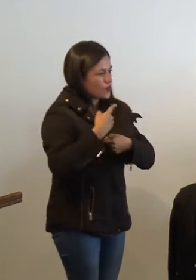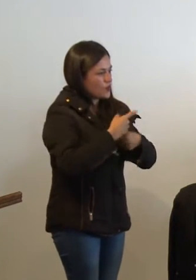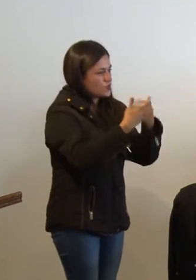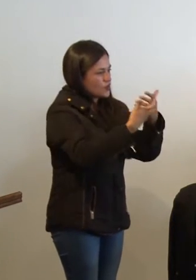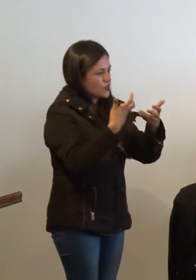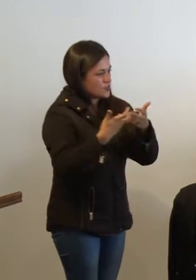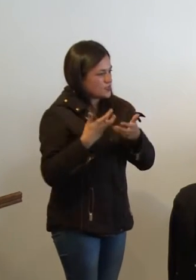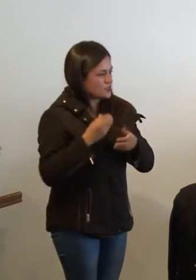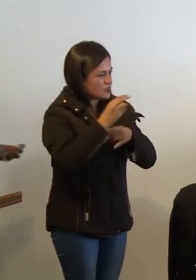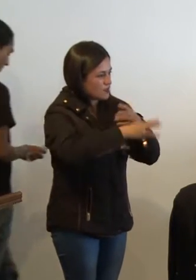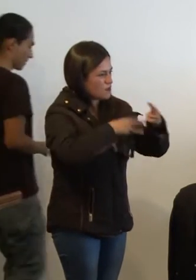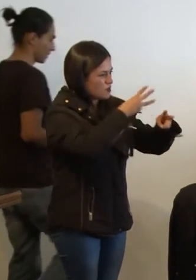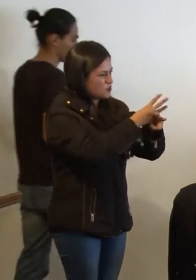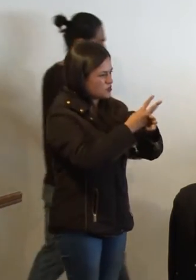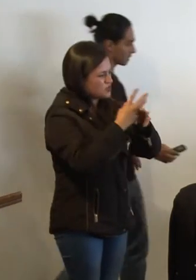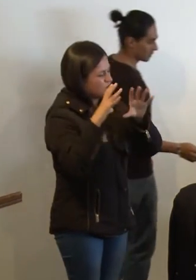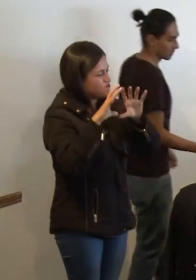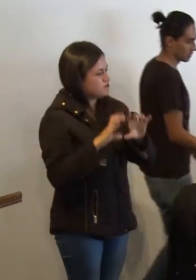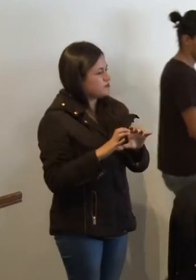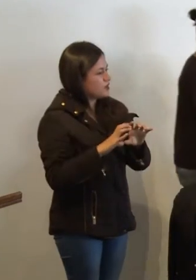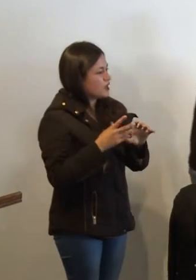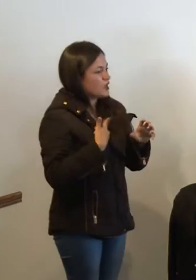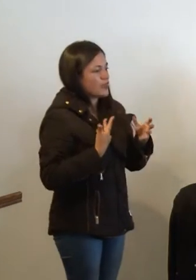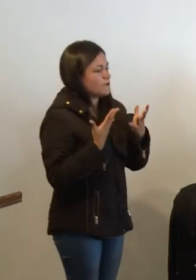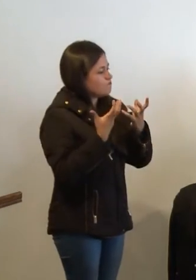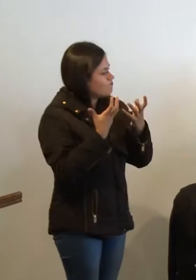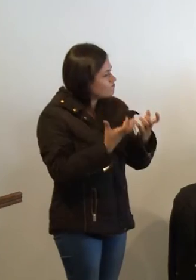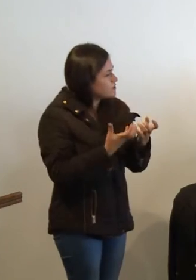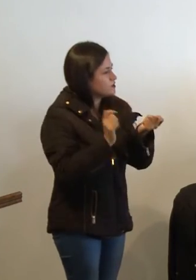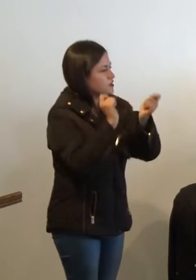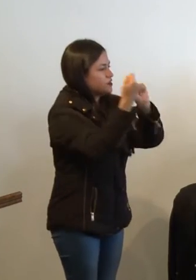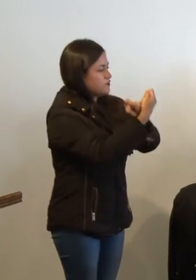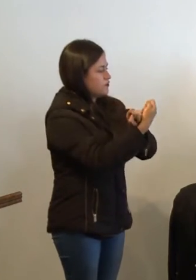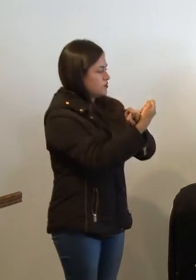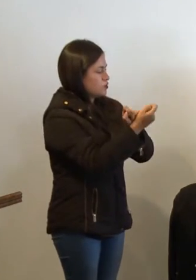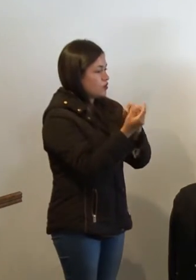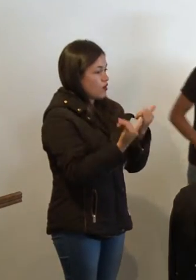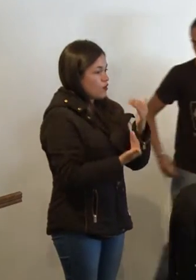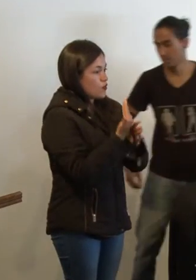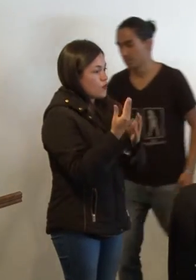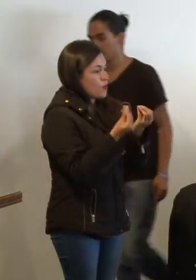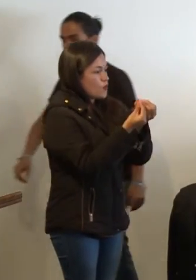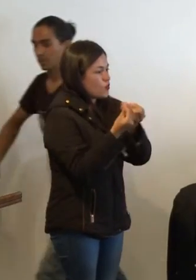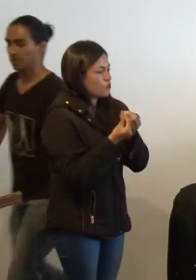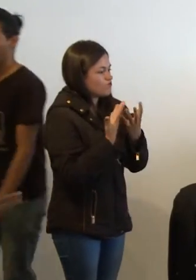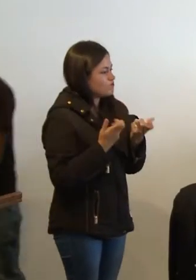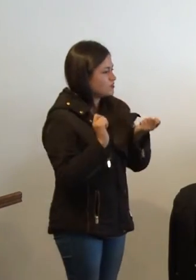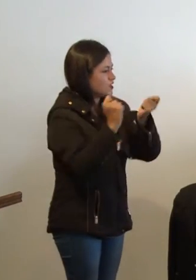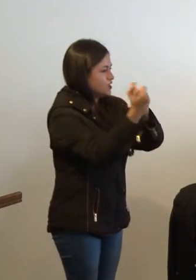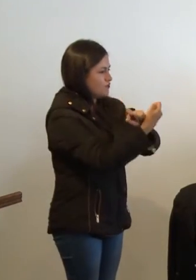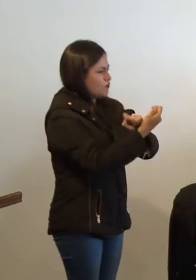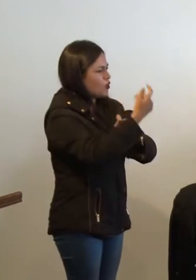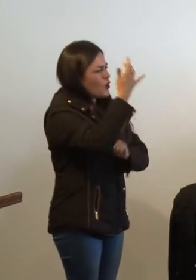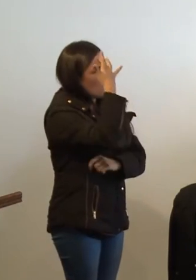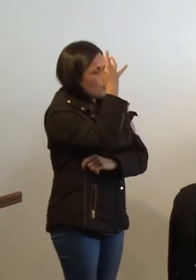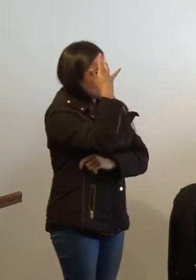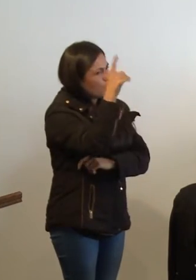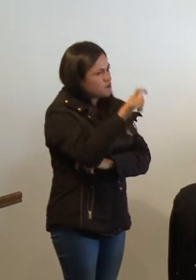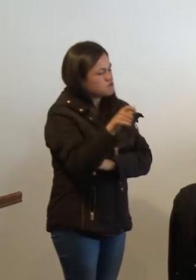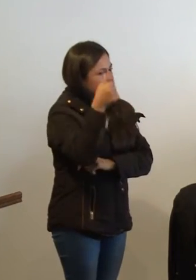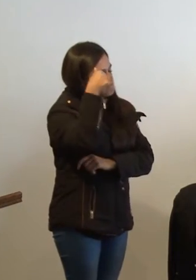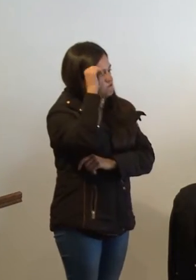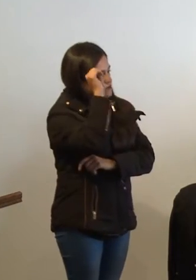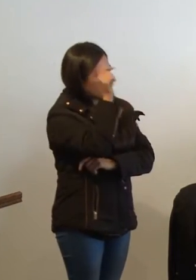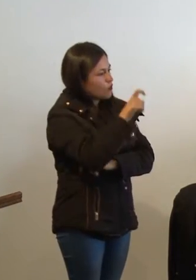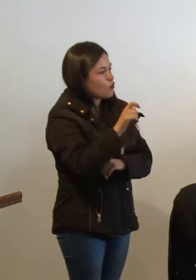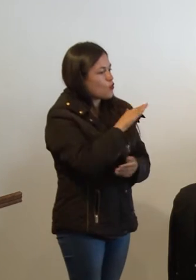sistema mundo caduco que se resiste a ser transformado. Paul Ricoeur nos recuerda